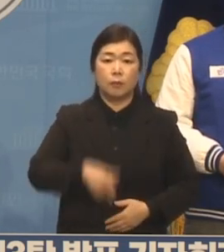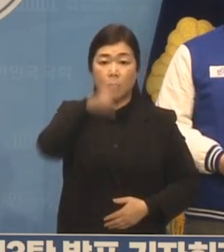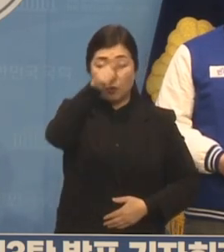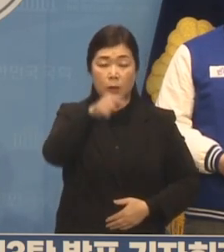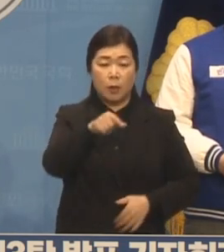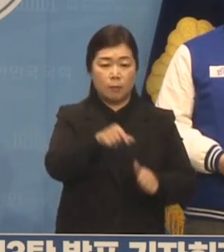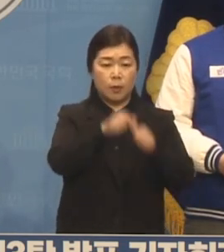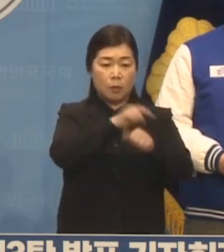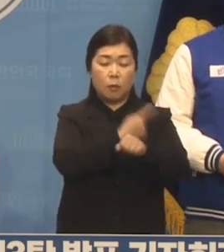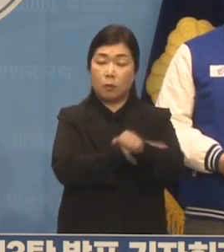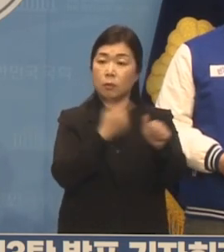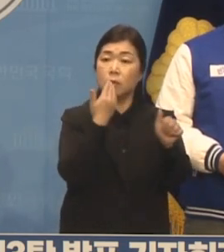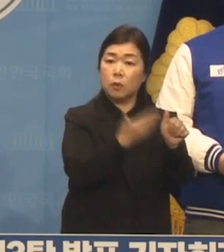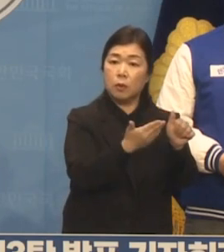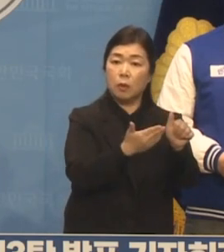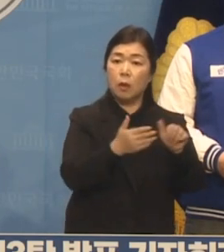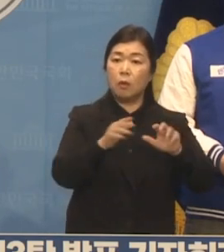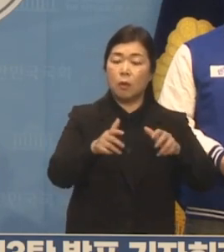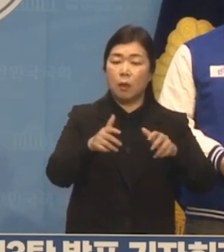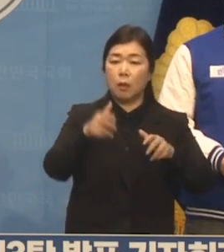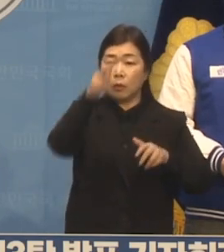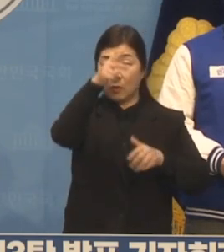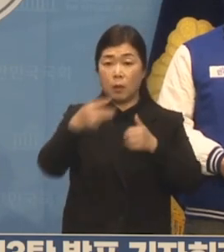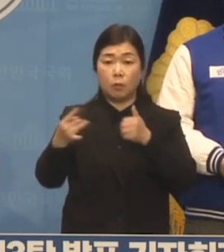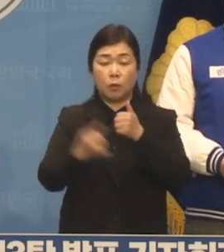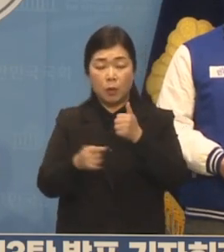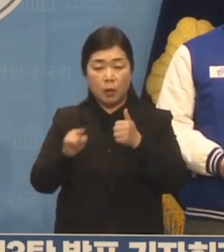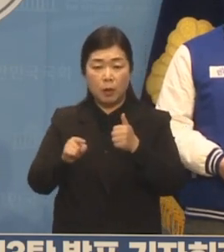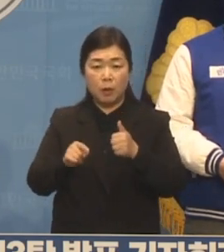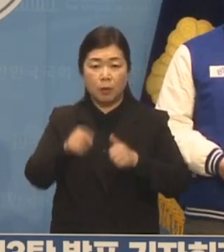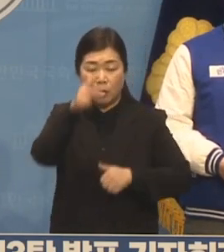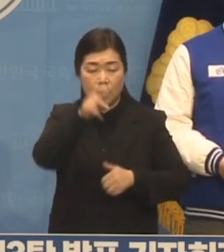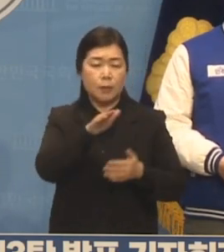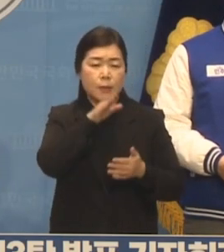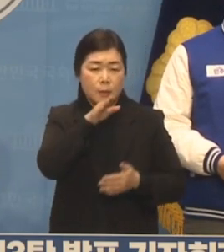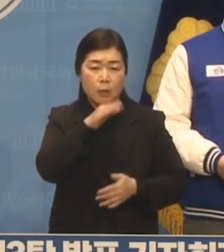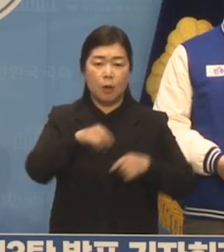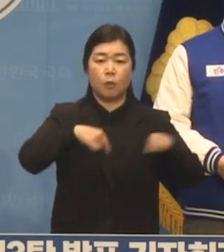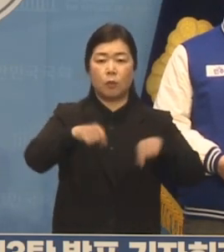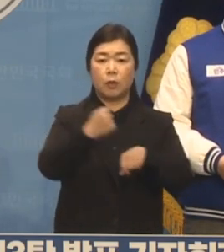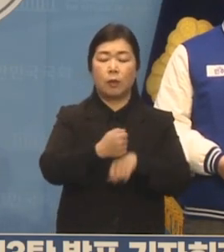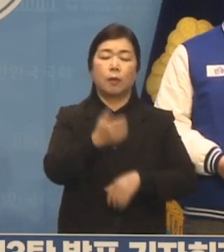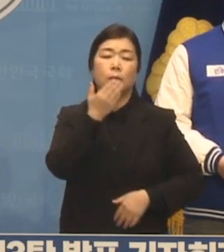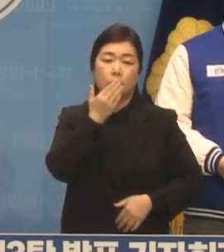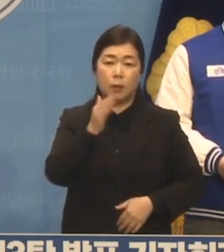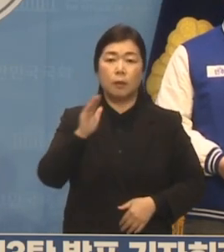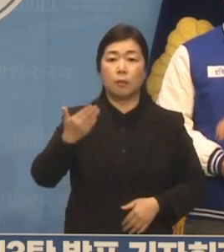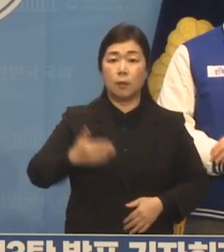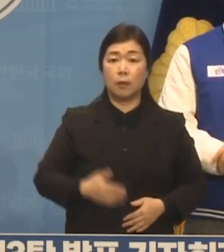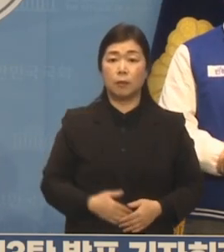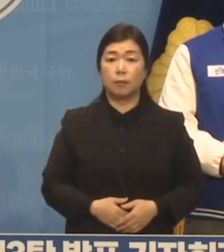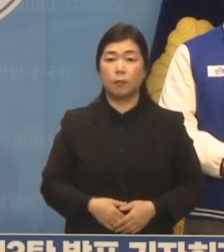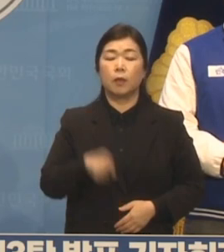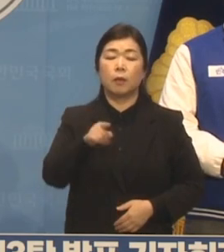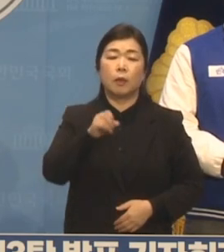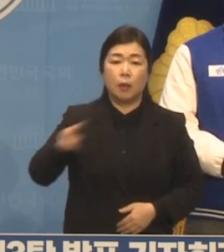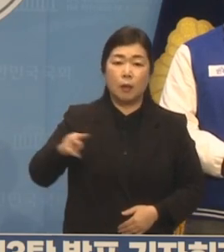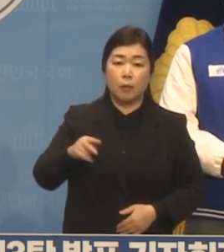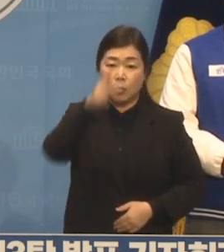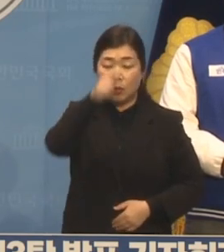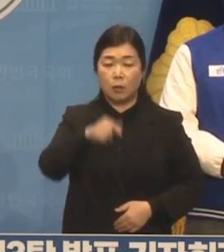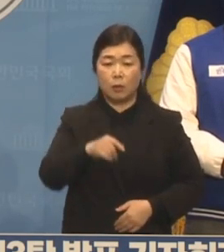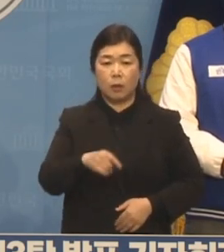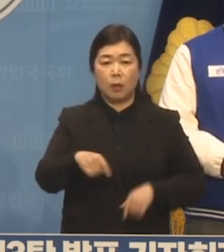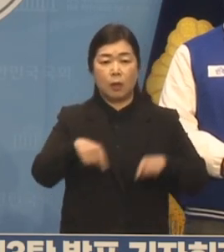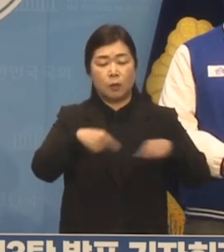인사권을 갖게 하여 국가경찰위원회가 경찰을 실질적으로 통제하게 하여야 합니다. 그럼으로써 경찰은